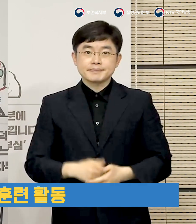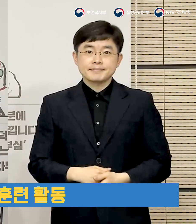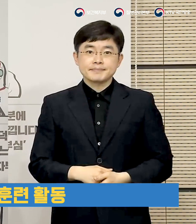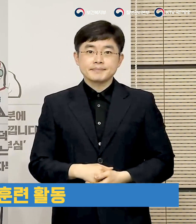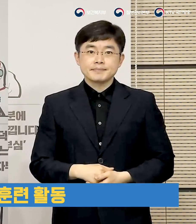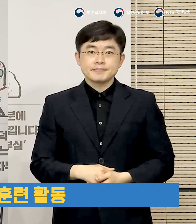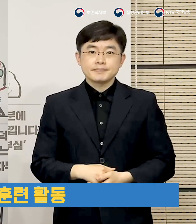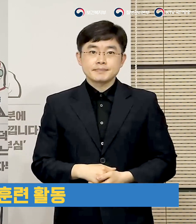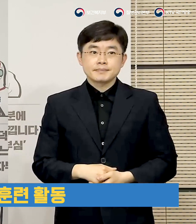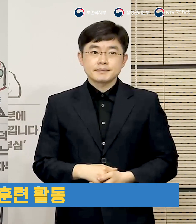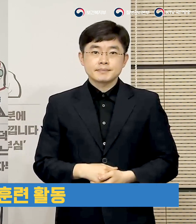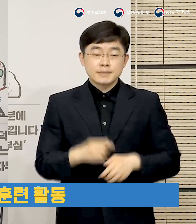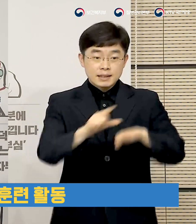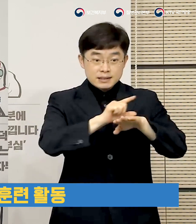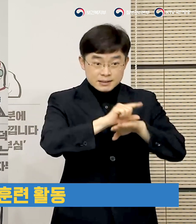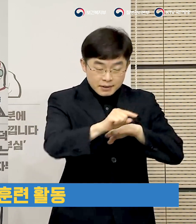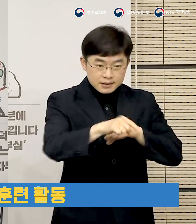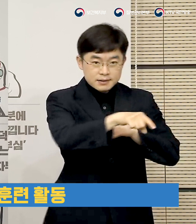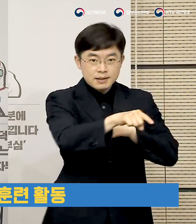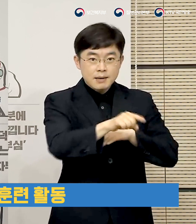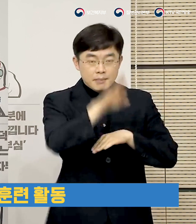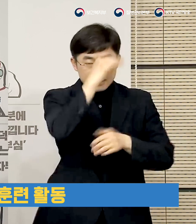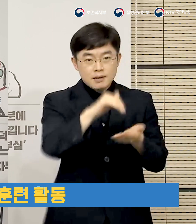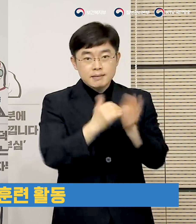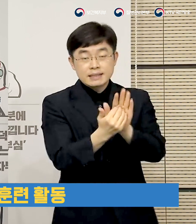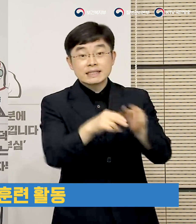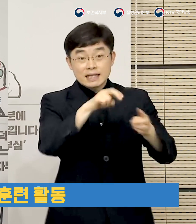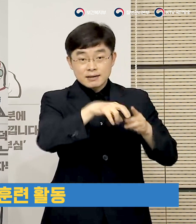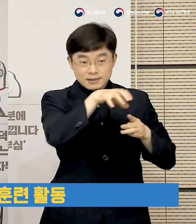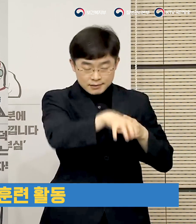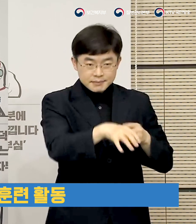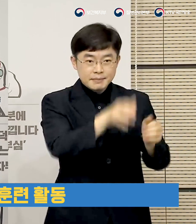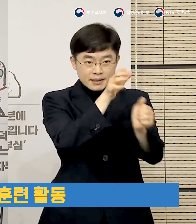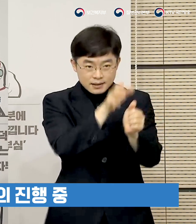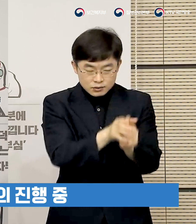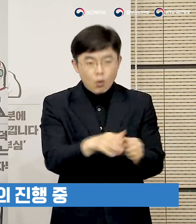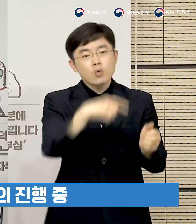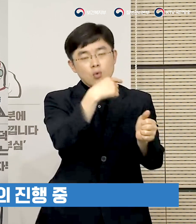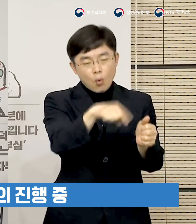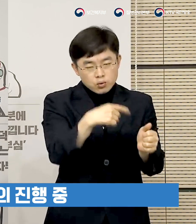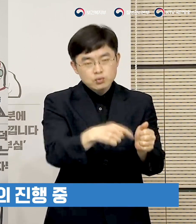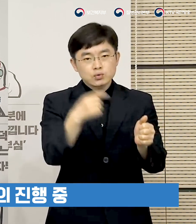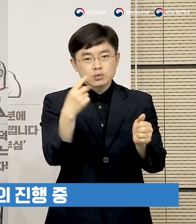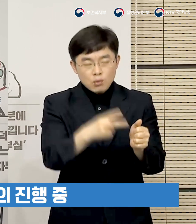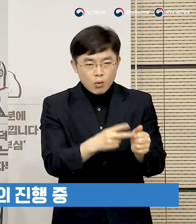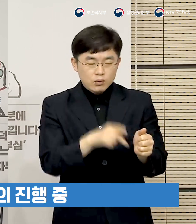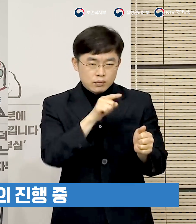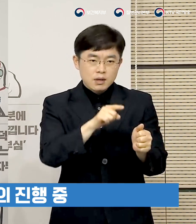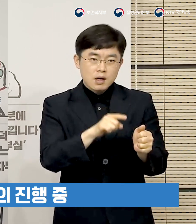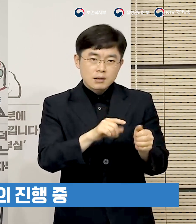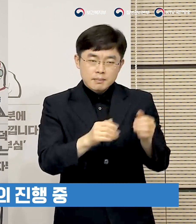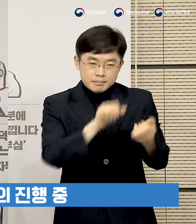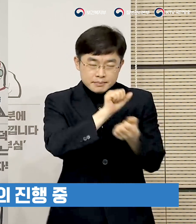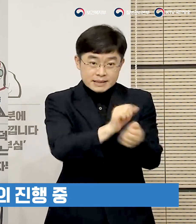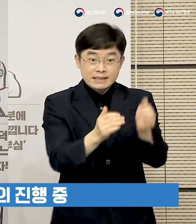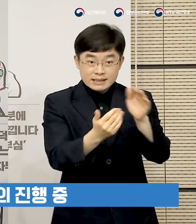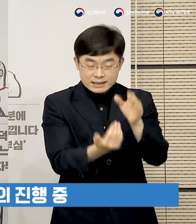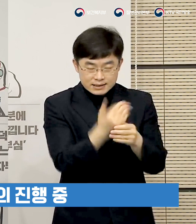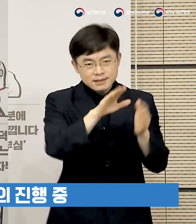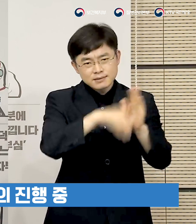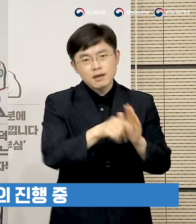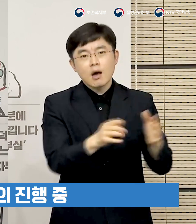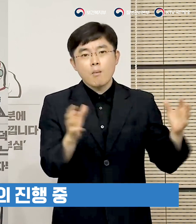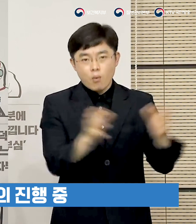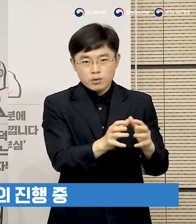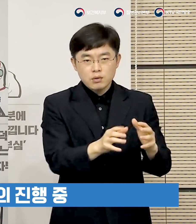이 질병대응센터에서 맡게 되는 주된 임무가 될 것으로 봅니다. 아마 다만 이제 행정 조직과 관련되는